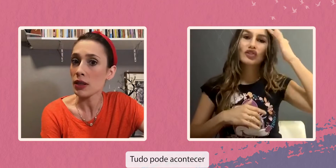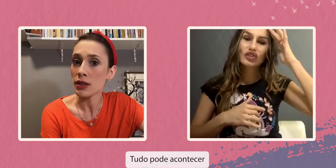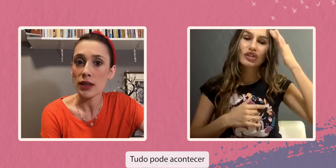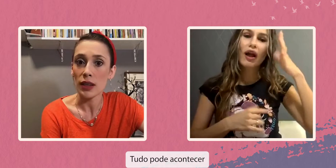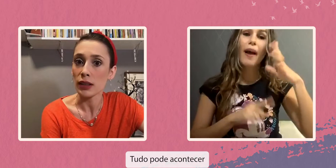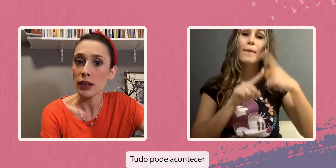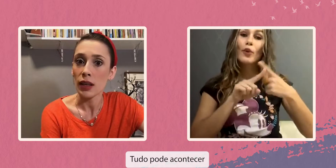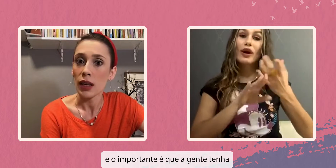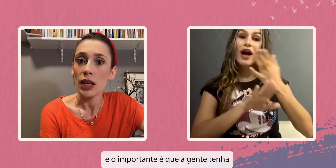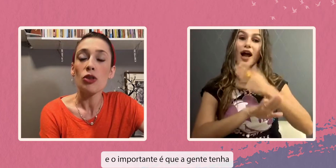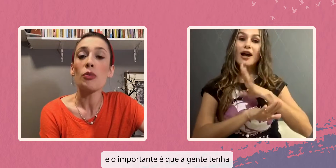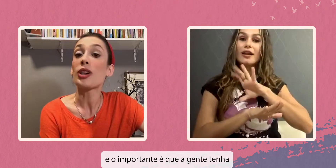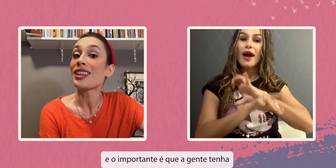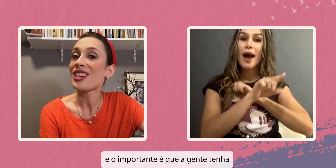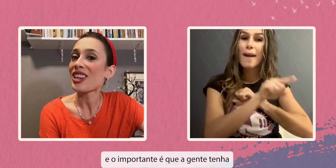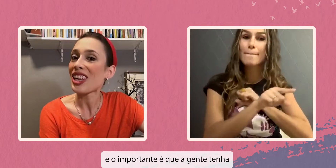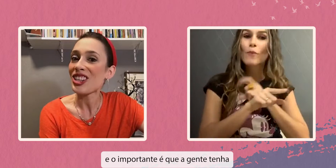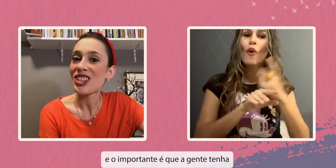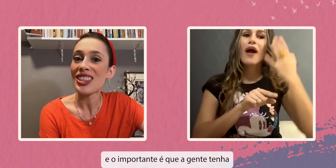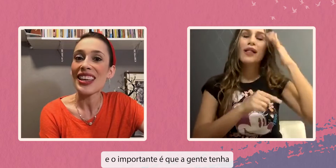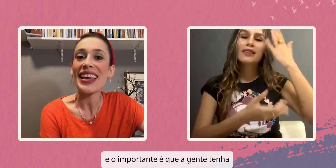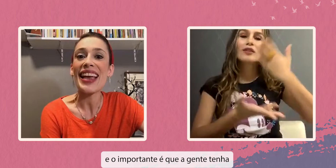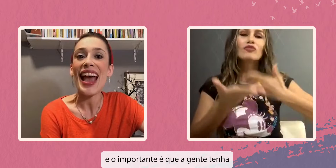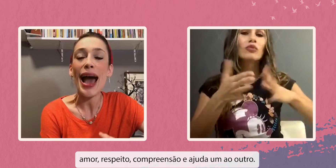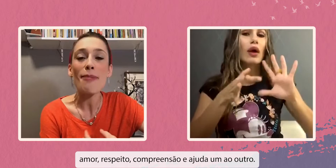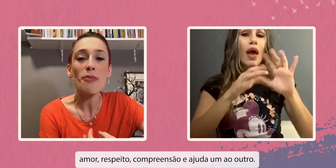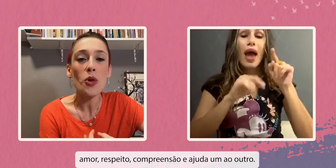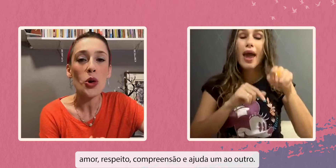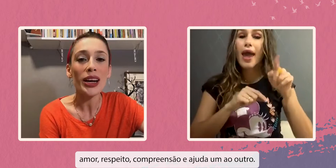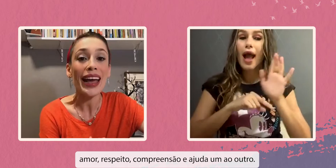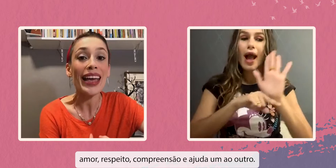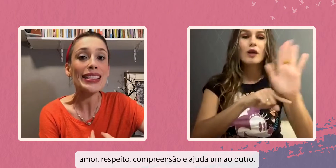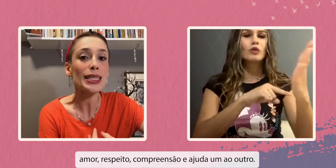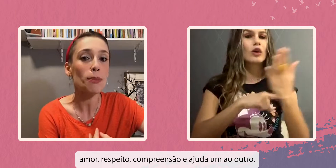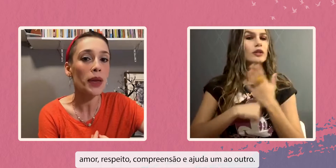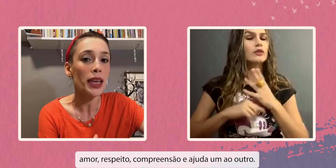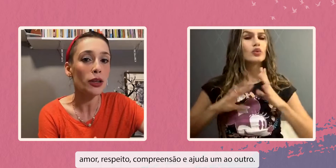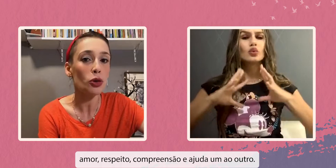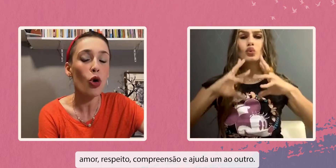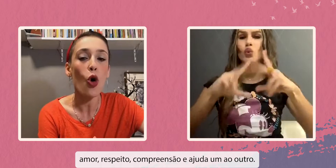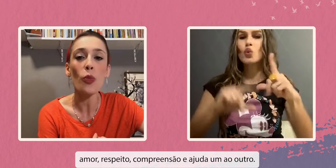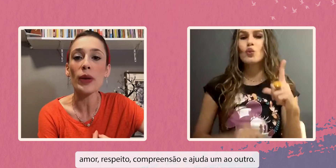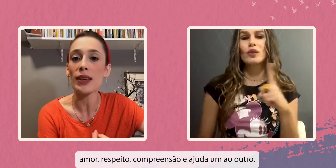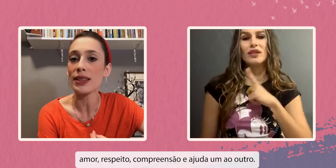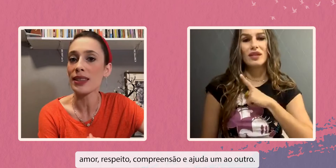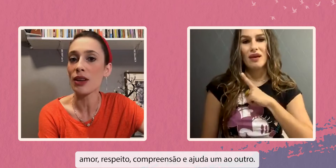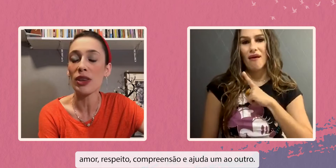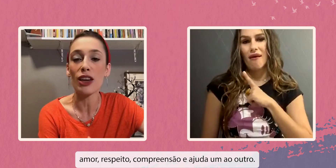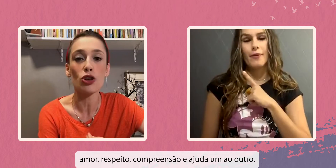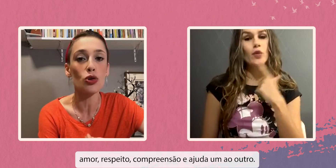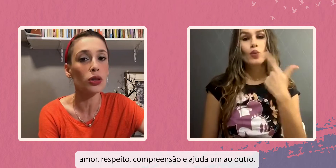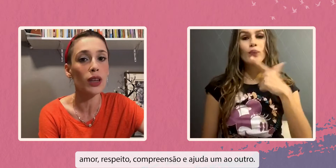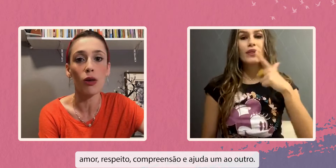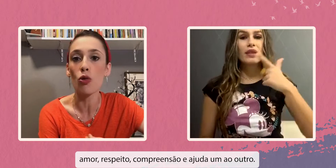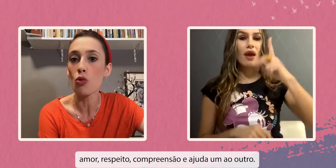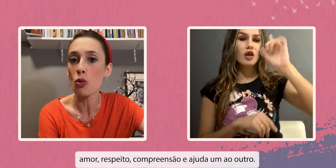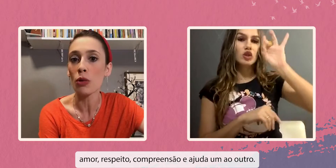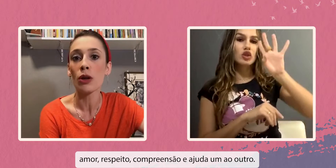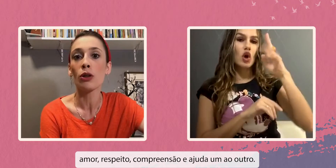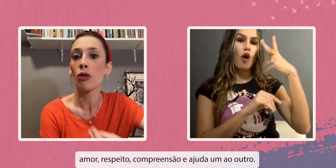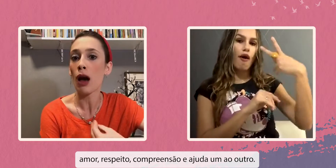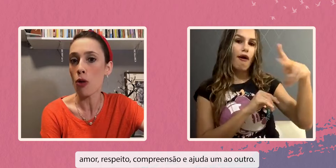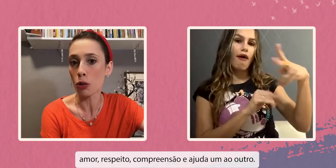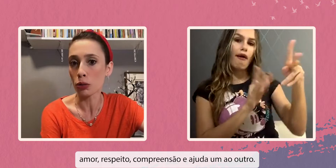pode acontecer. E o importante é que a gente tenha amor, respeito, compreensão e ajuda